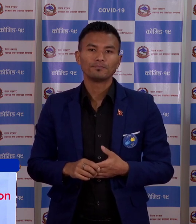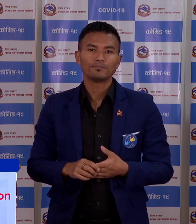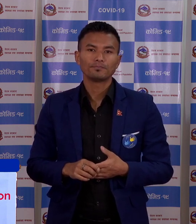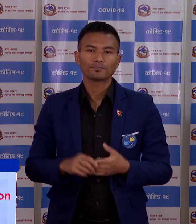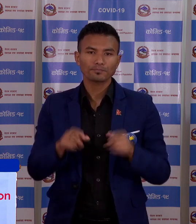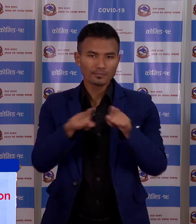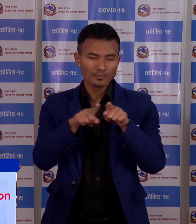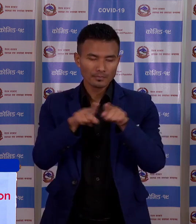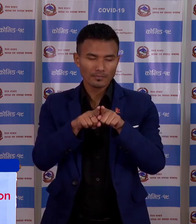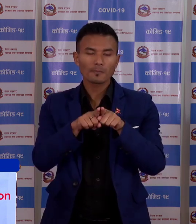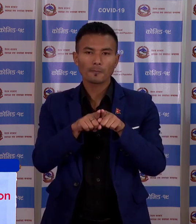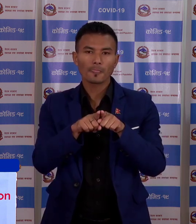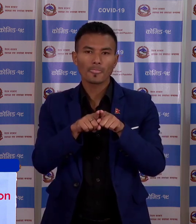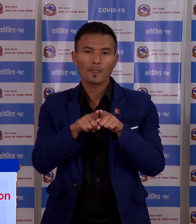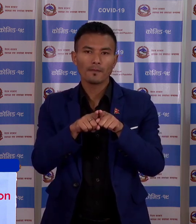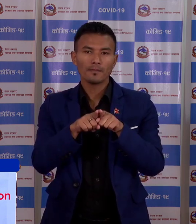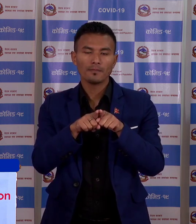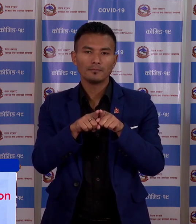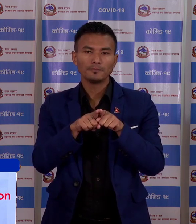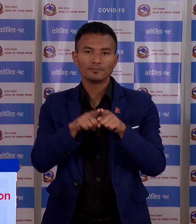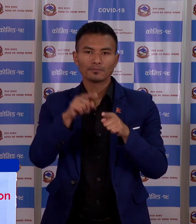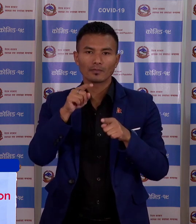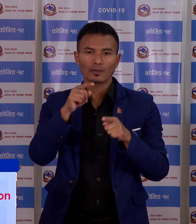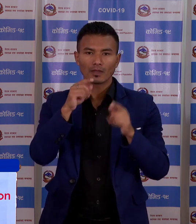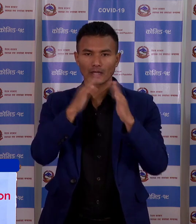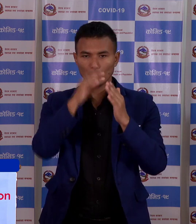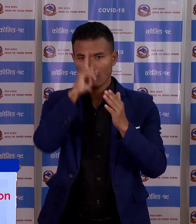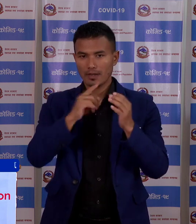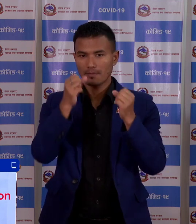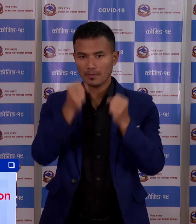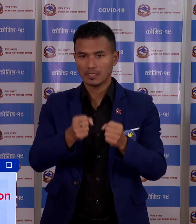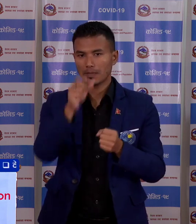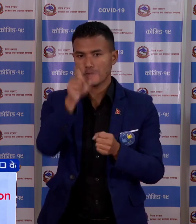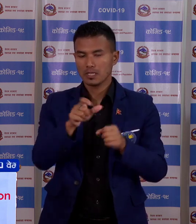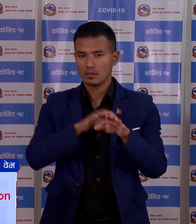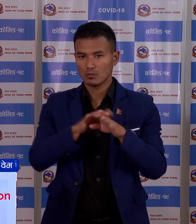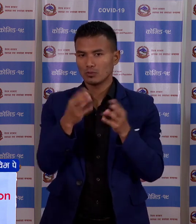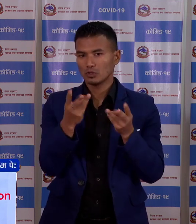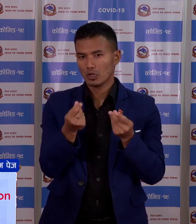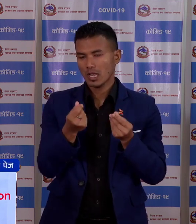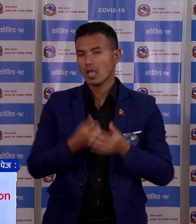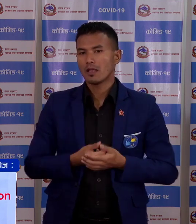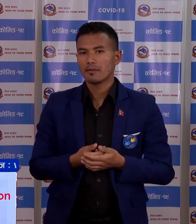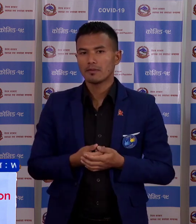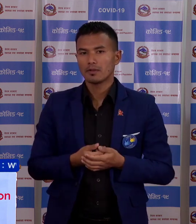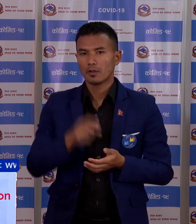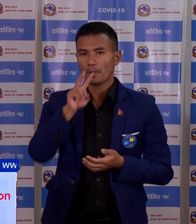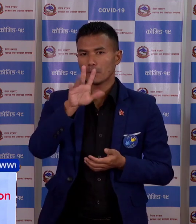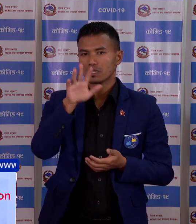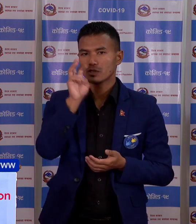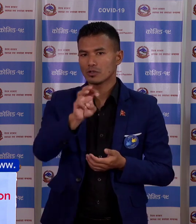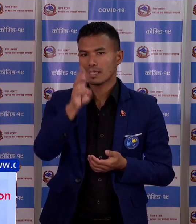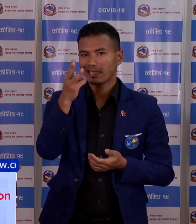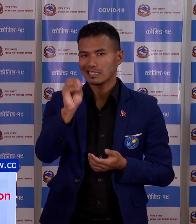तेसे गरी आई क्वारेंटाइन मा रहेका ब्यक्ति अरुको संख्या 25